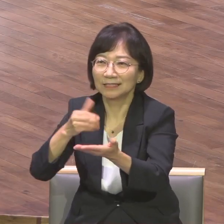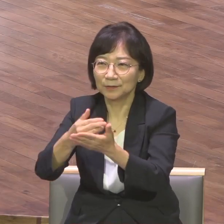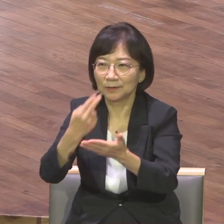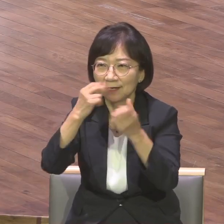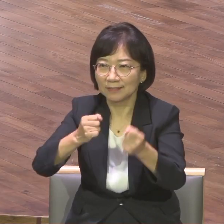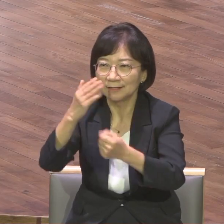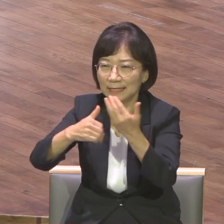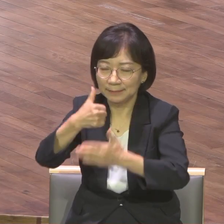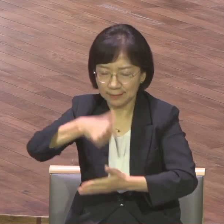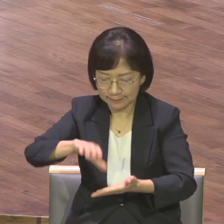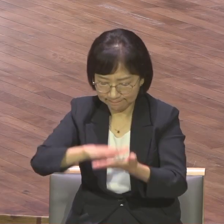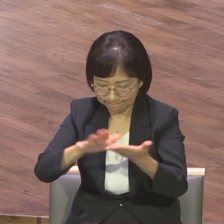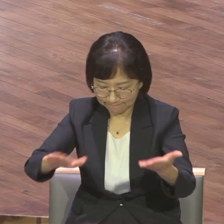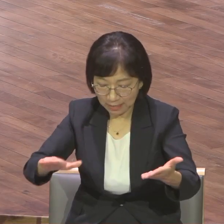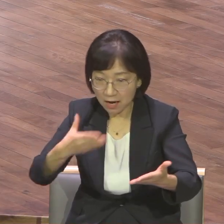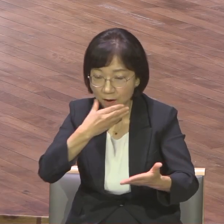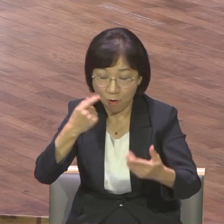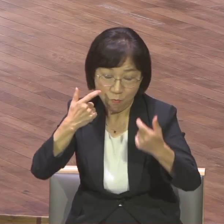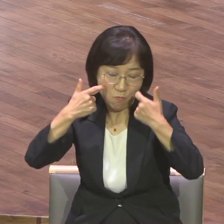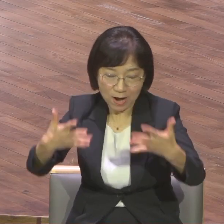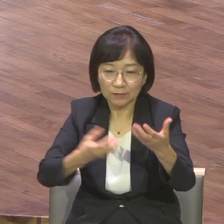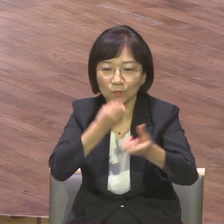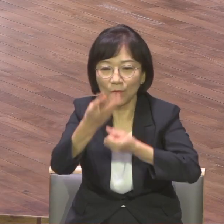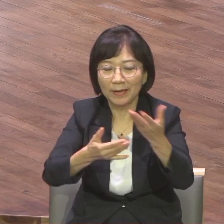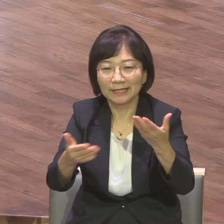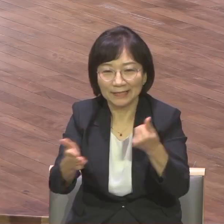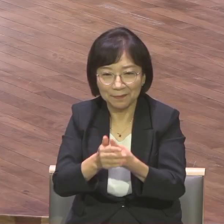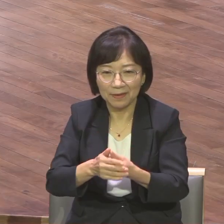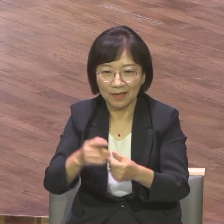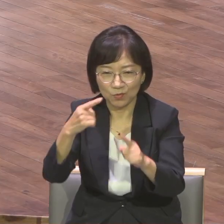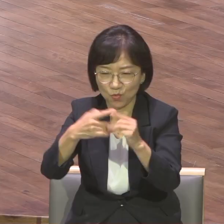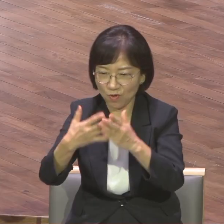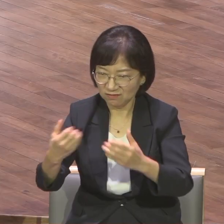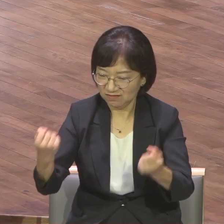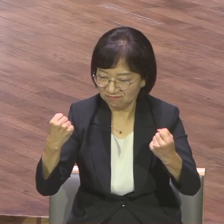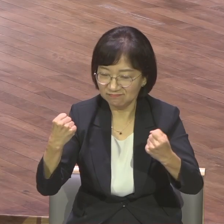절대 안 무너지면 주님 오실 때까지 든든히 있어요. 유일한 교회 예언교회.